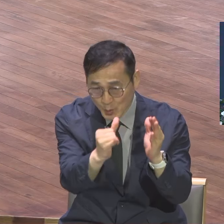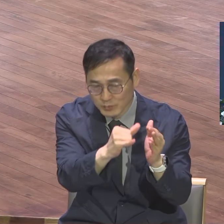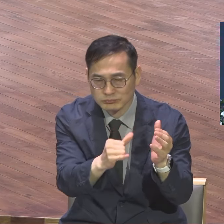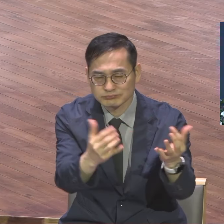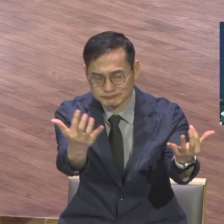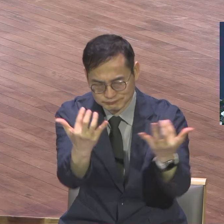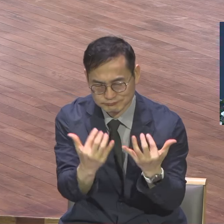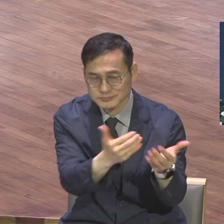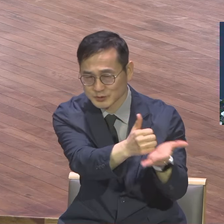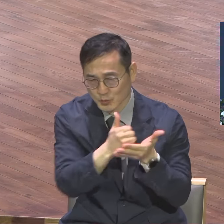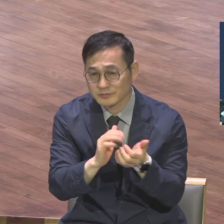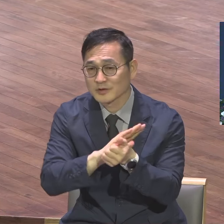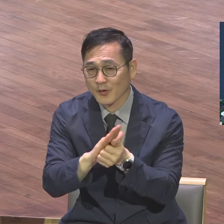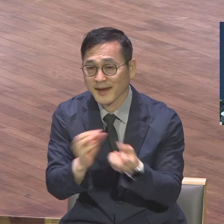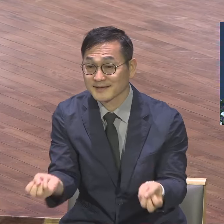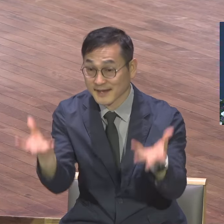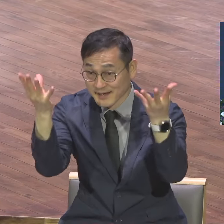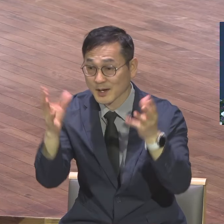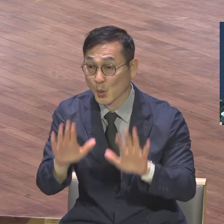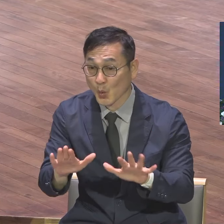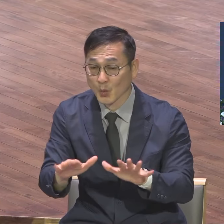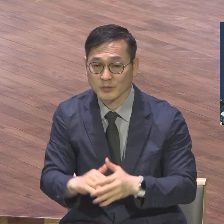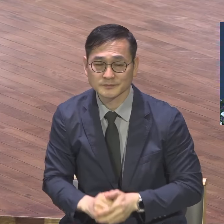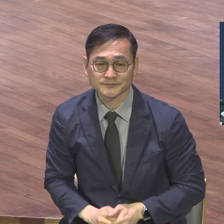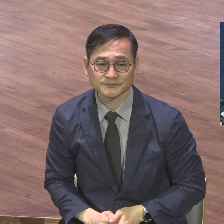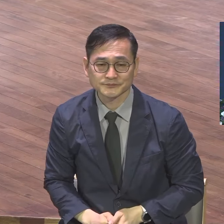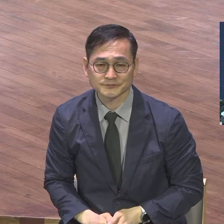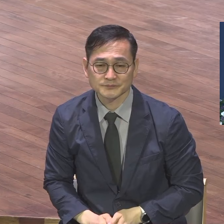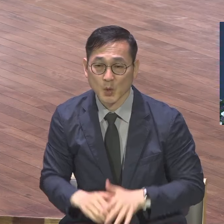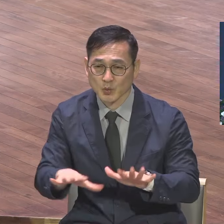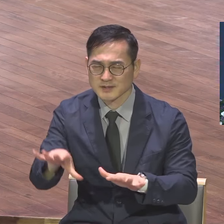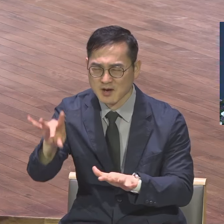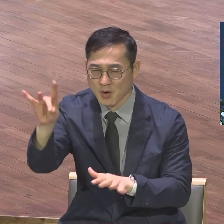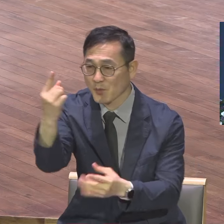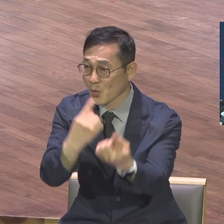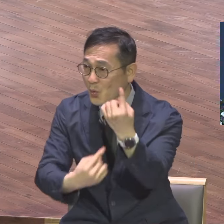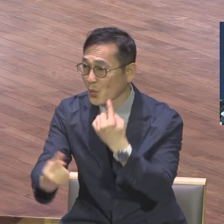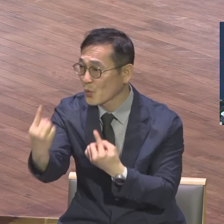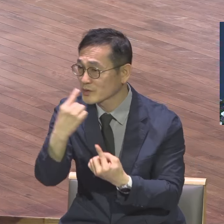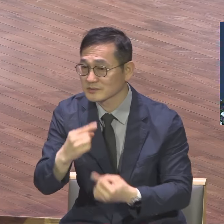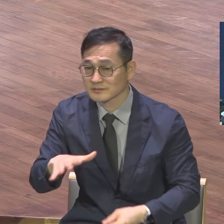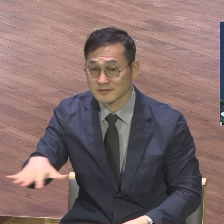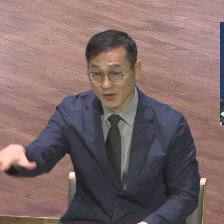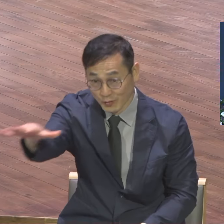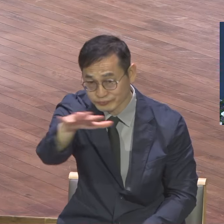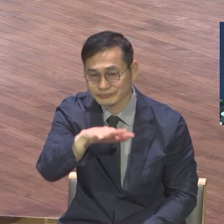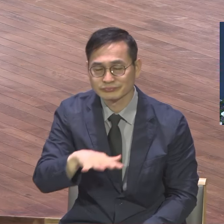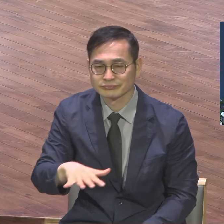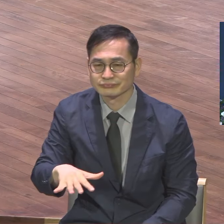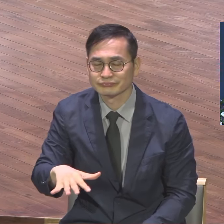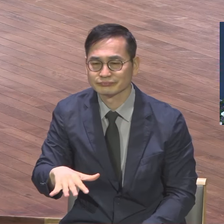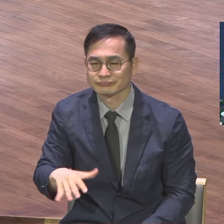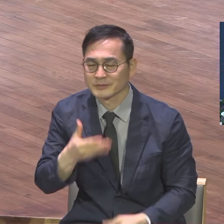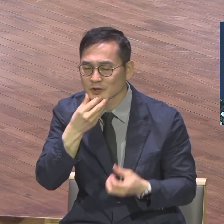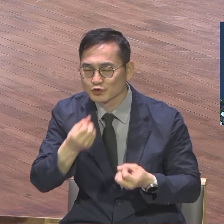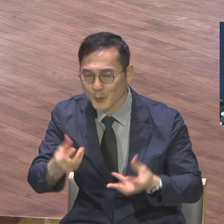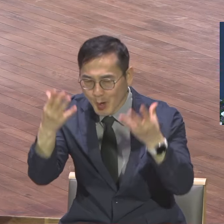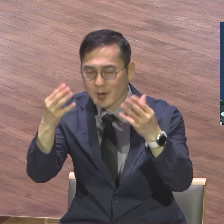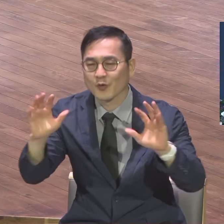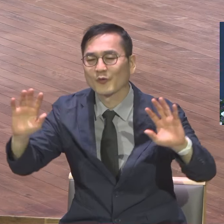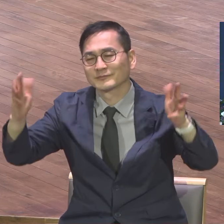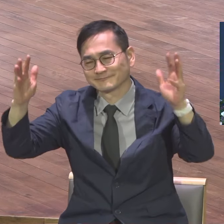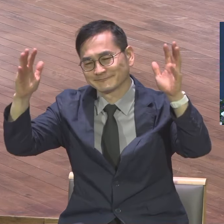디데이입니다. 오늘 우리 예원교회에 처음 오신 모든 분들 주님의 이름으로 축복하고